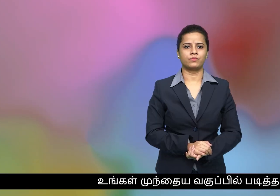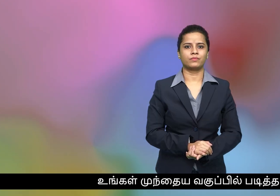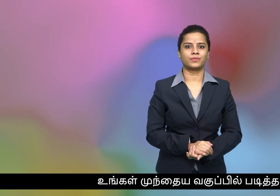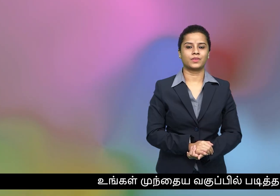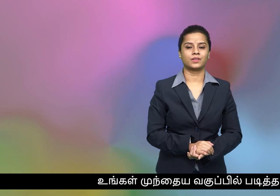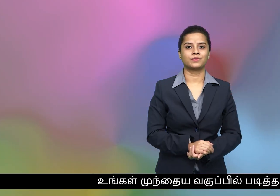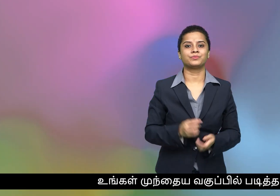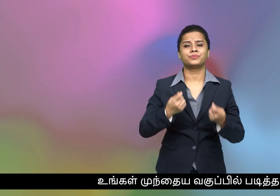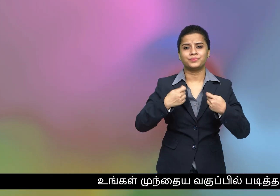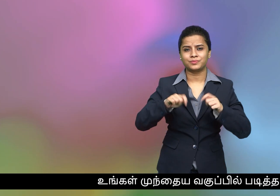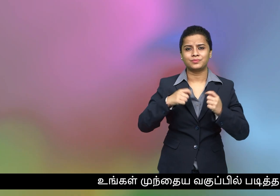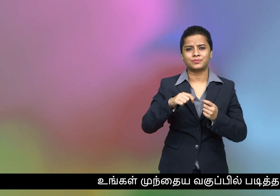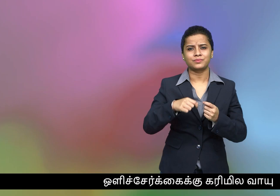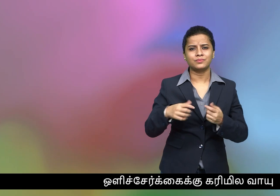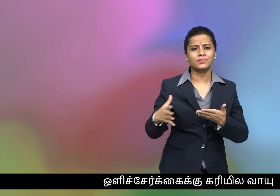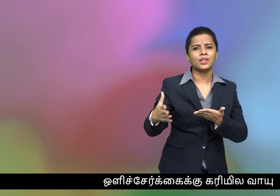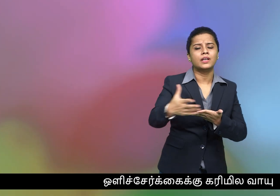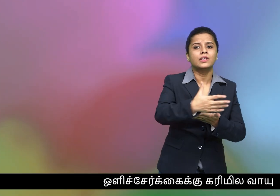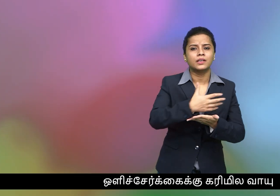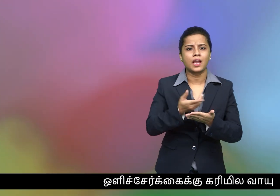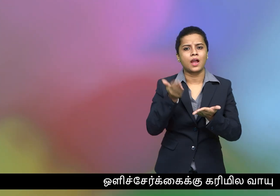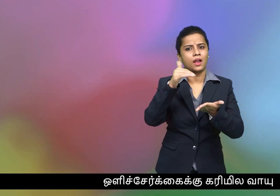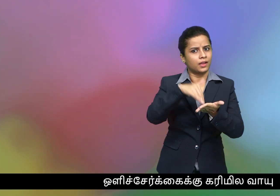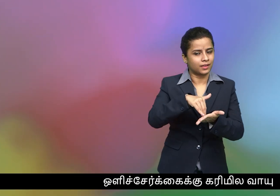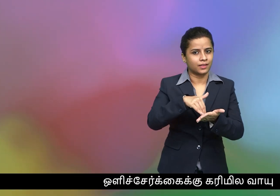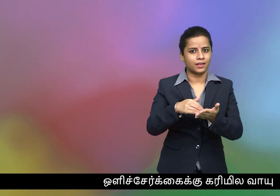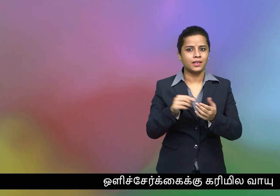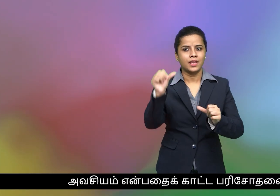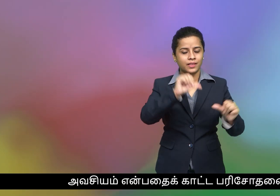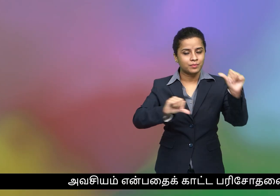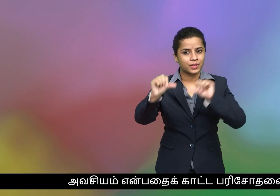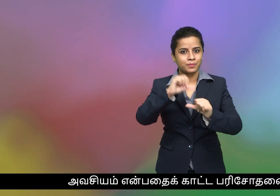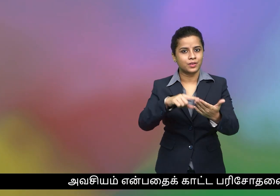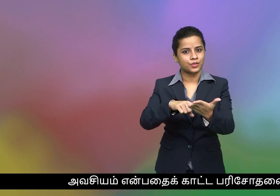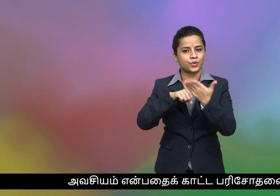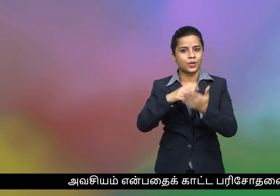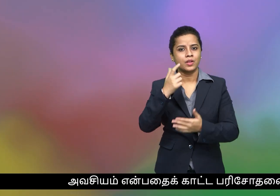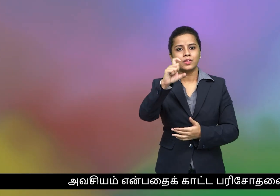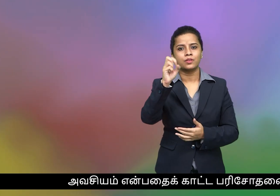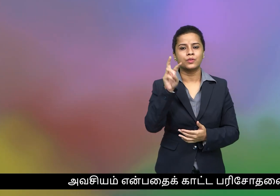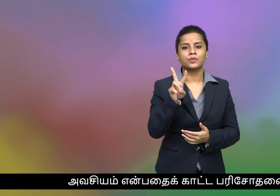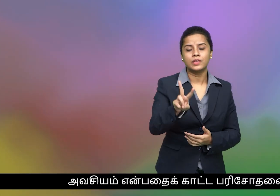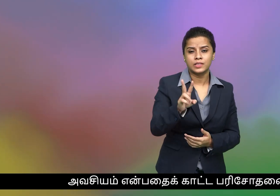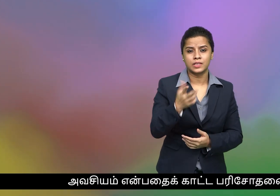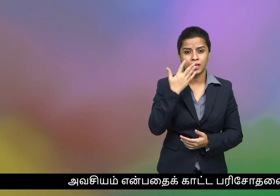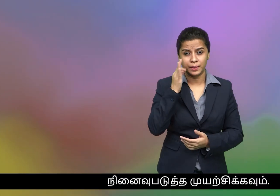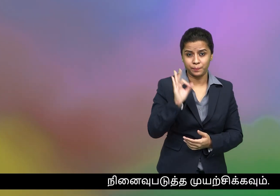உங்கள் முந்தைய வகுப்பில் படித்த ஒளிச்சேர்க்கைக்கு கரிமில வாயு அவசியம் என்பதை காட்ட பரிசோதனையை